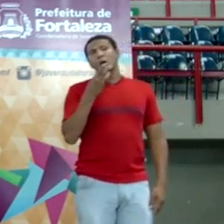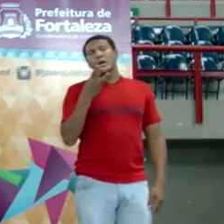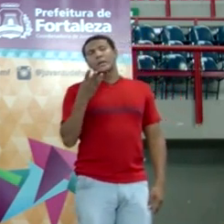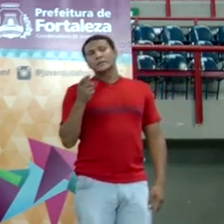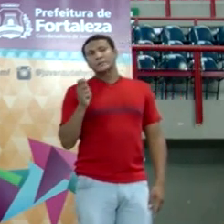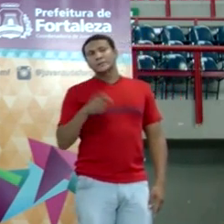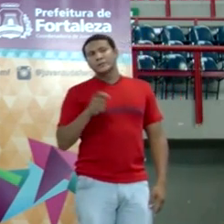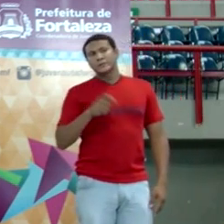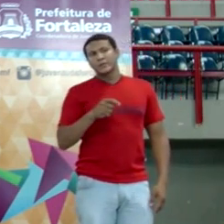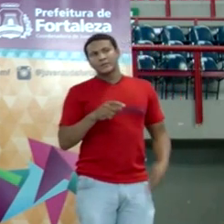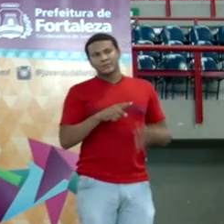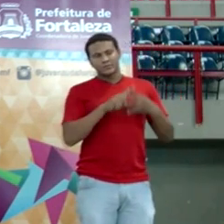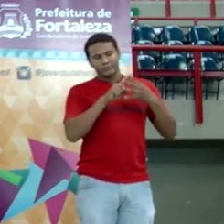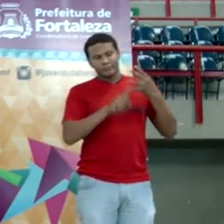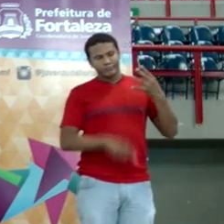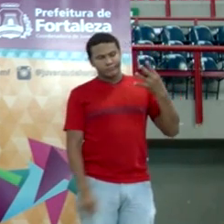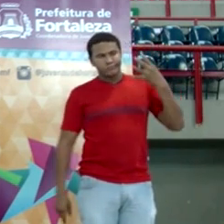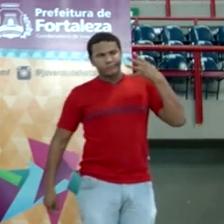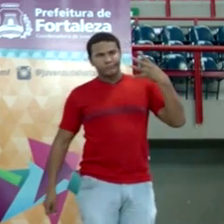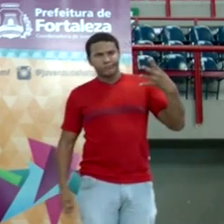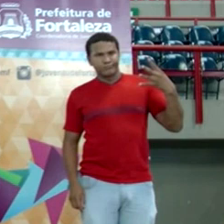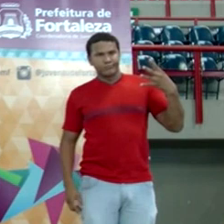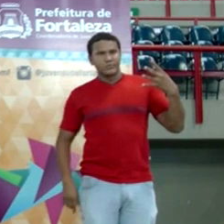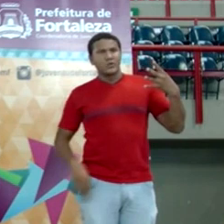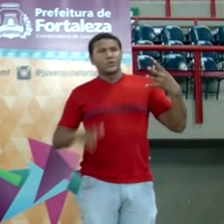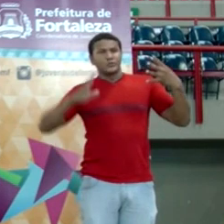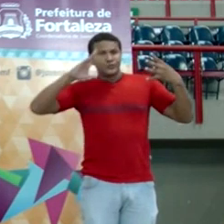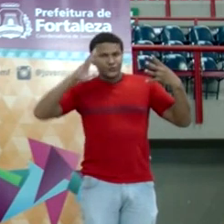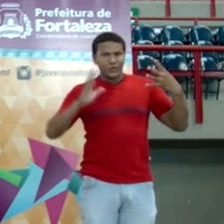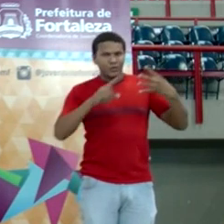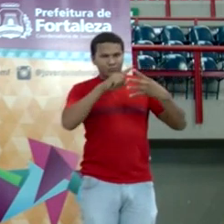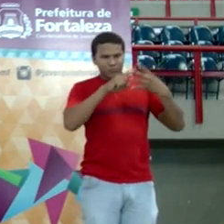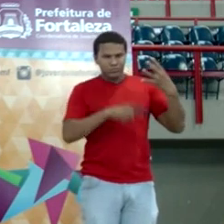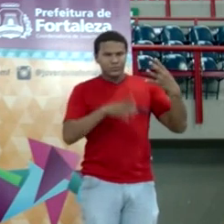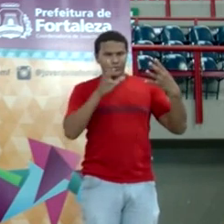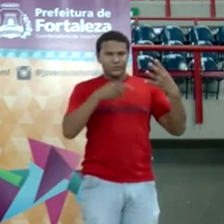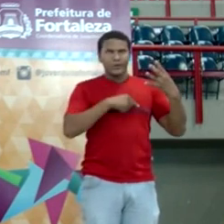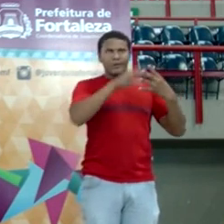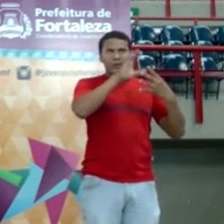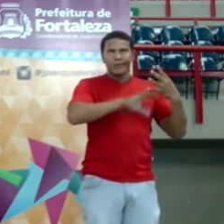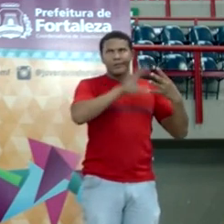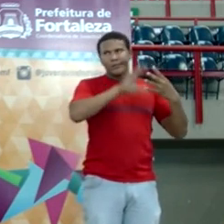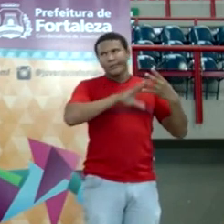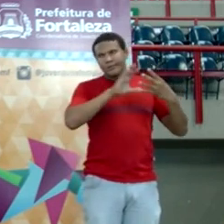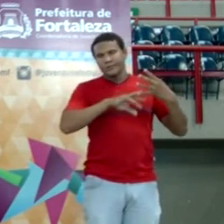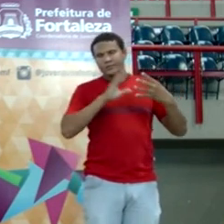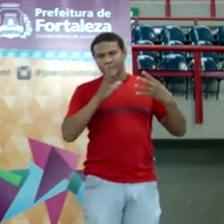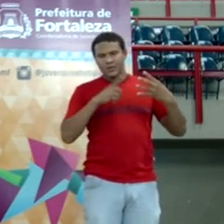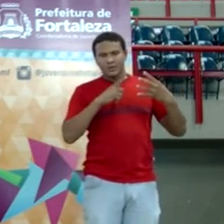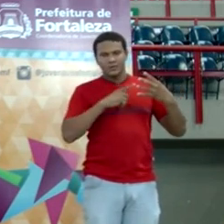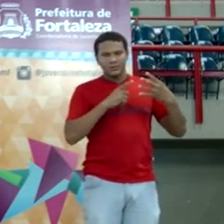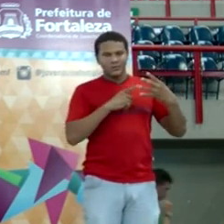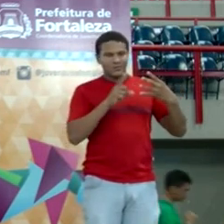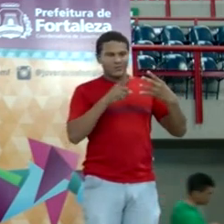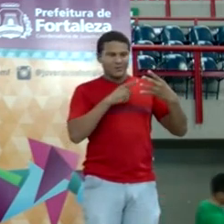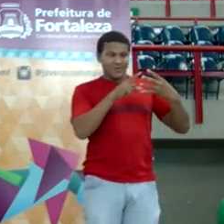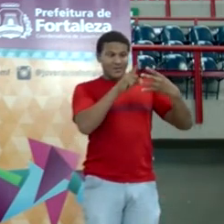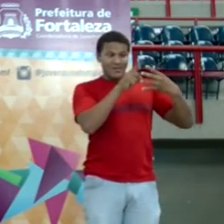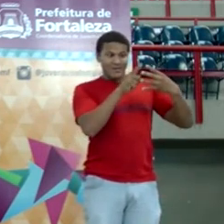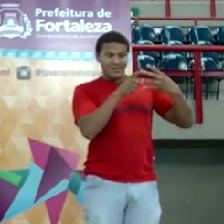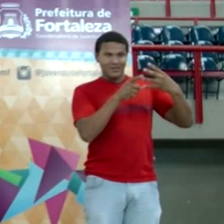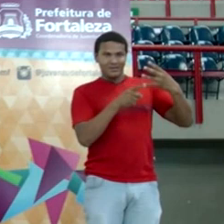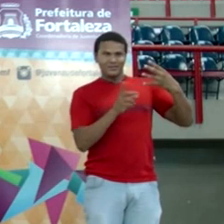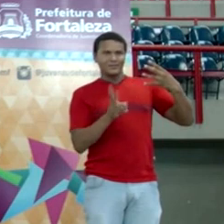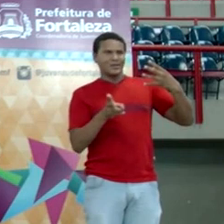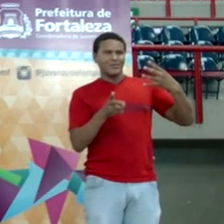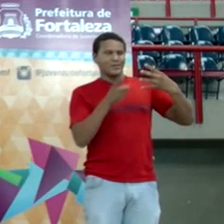possíveis? 4. A gente listou as 4, não foi? Tanto é que na coluna da entrevista tem 4, na coluna do currículo tem